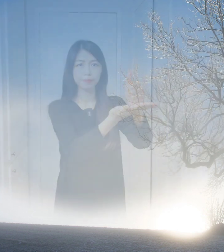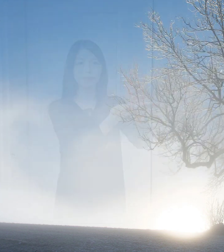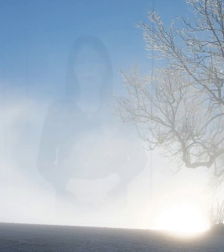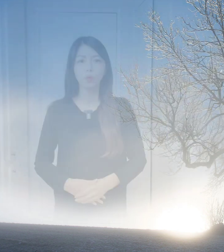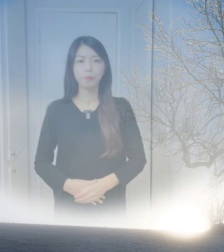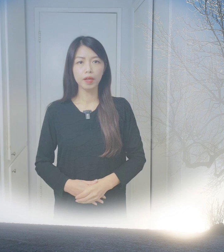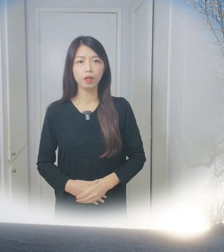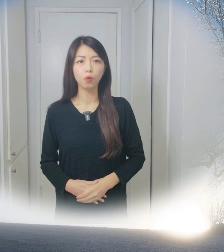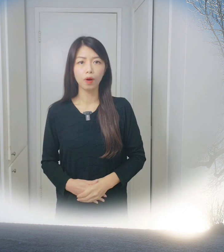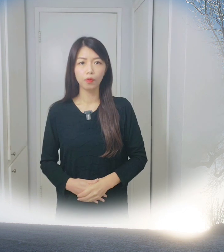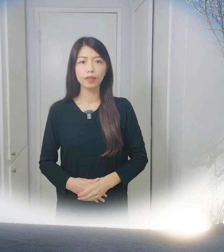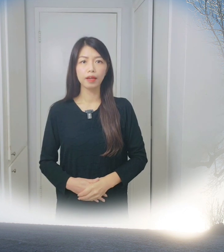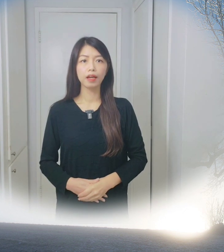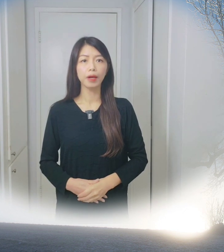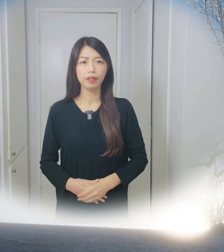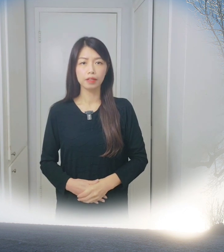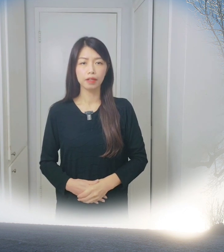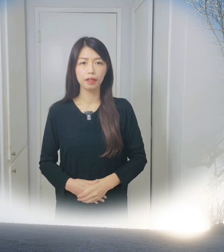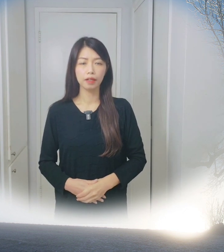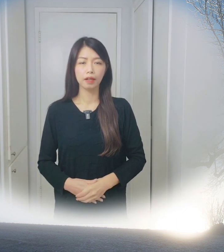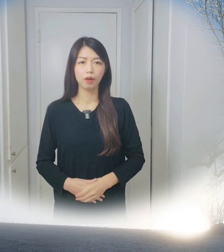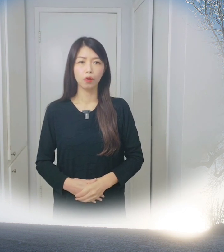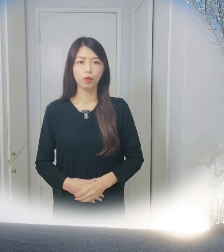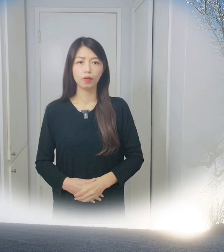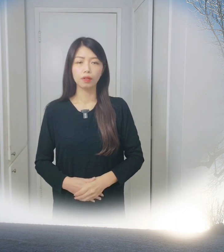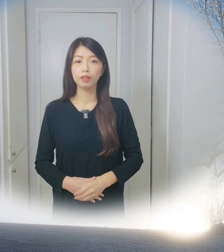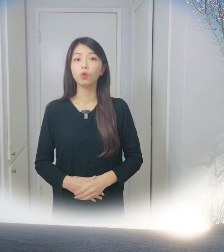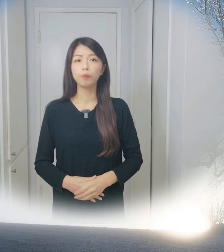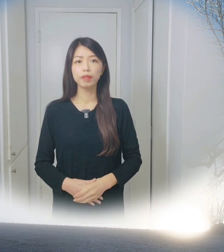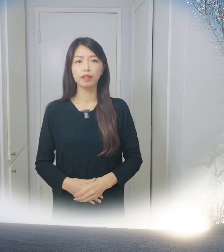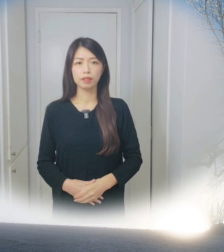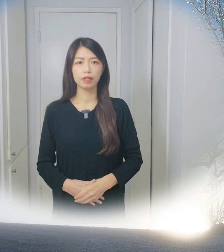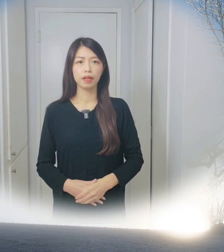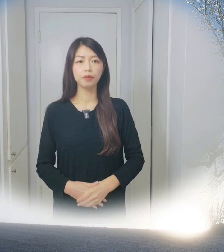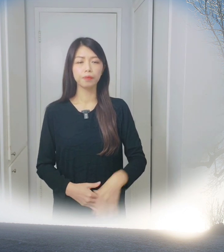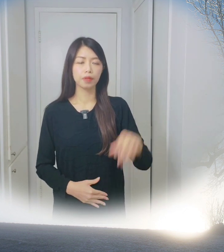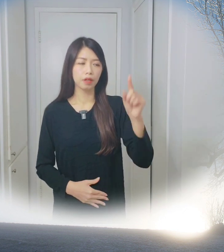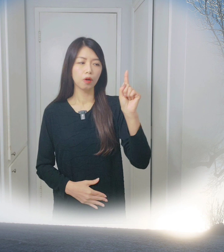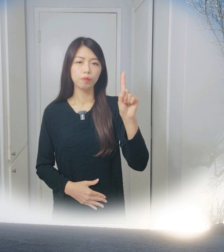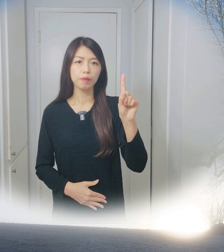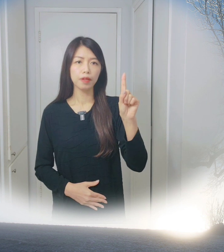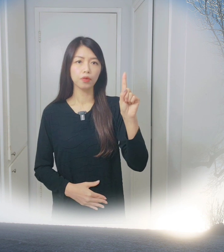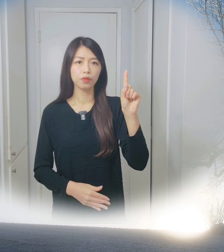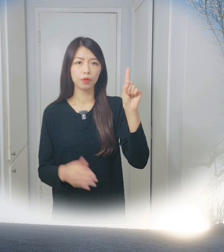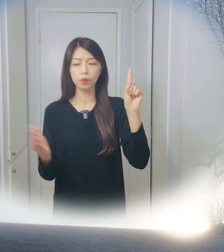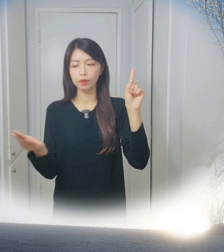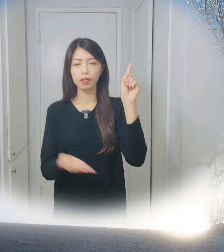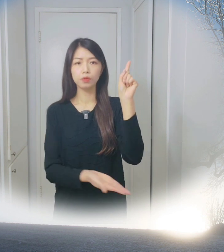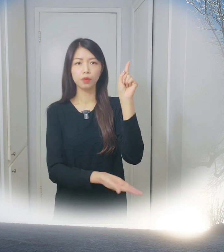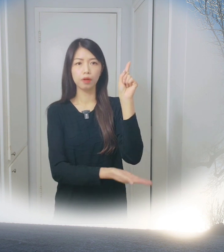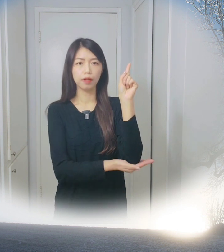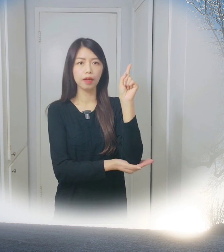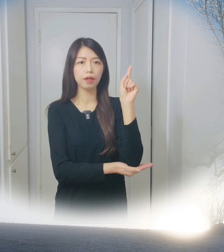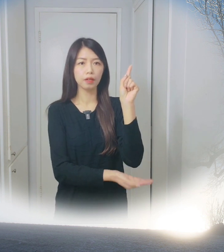예수님. 높이 영광과 찬양 받으실. 그를 높인다는 뜻이잖아요. 검지만 세워주시고